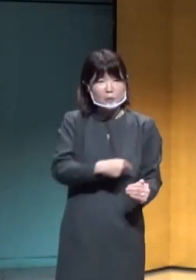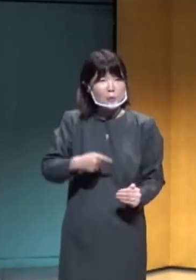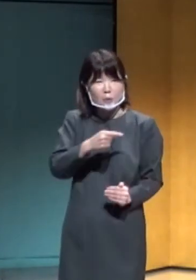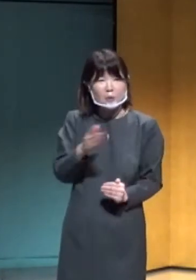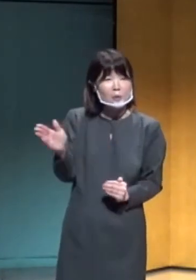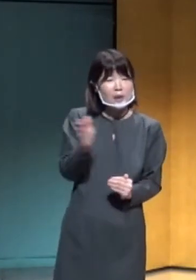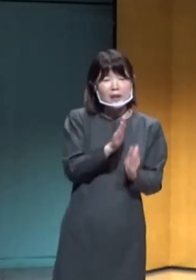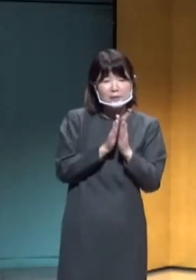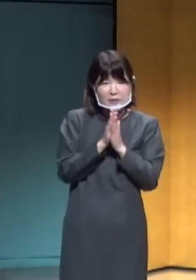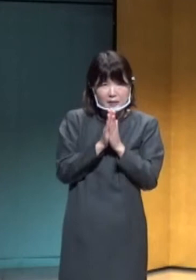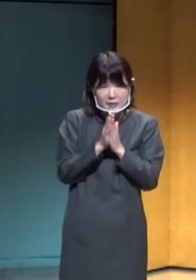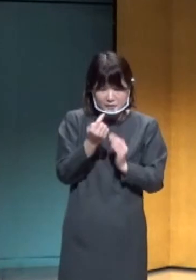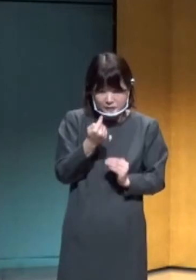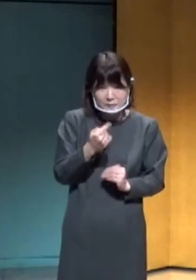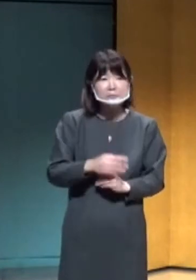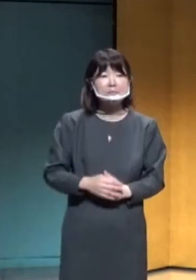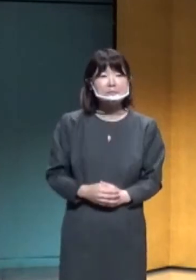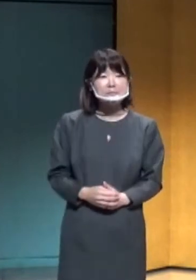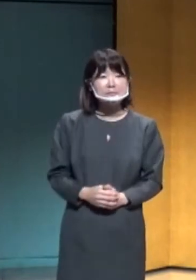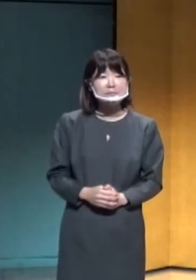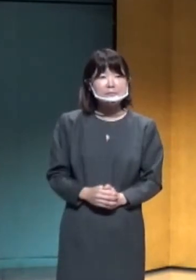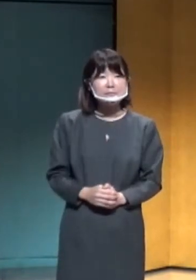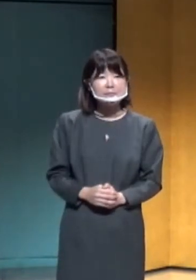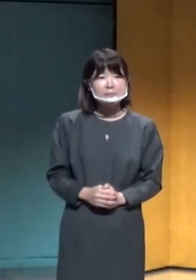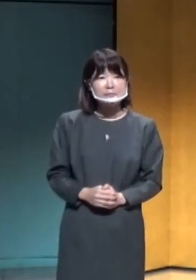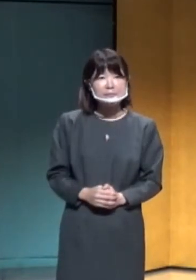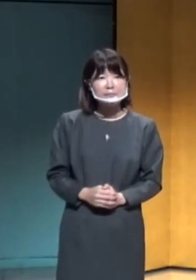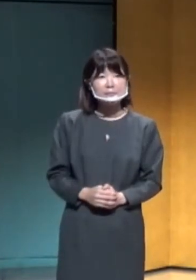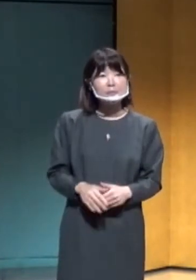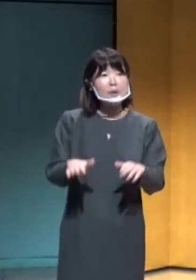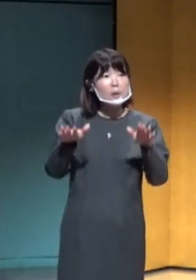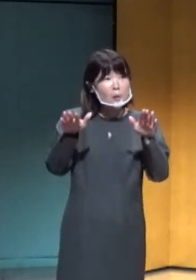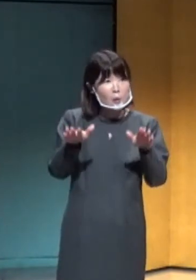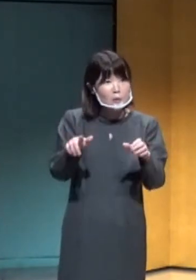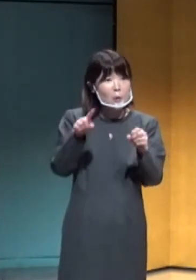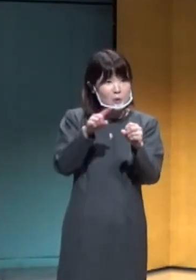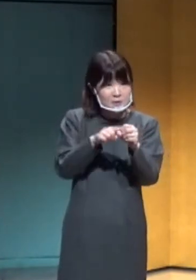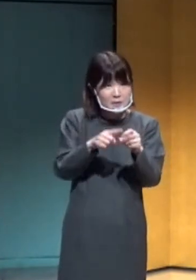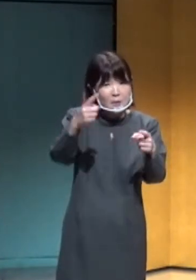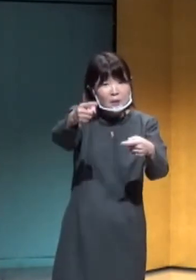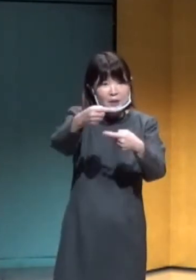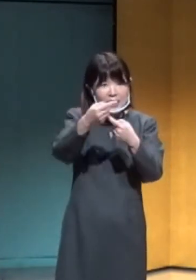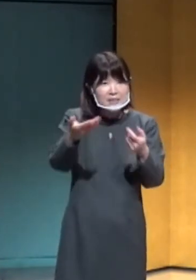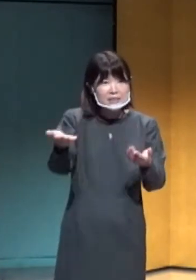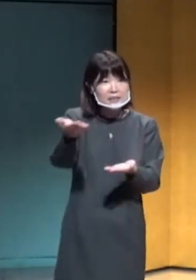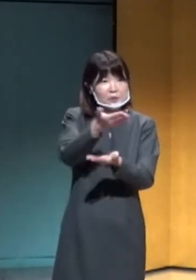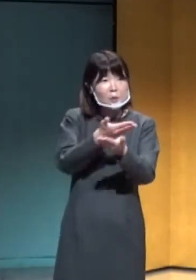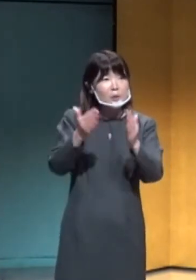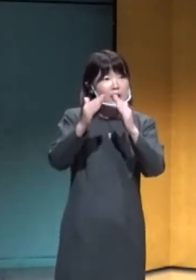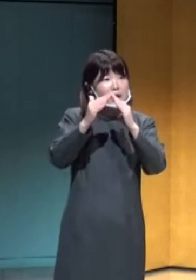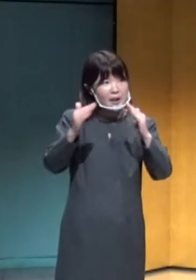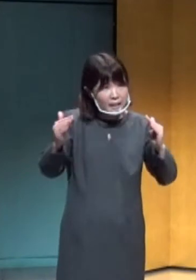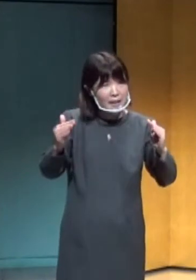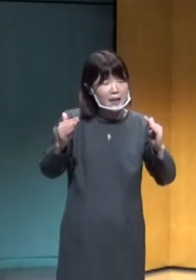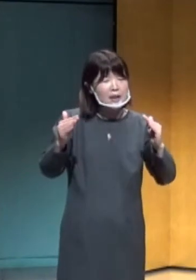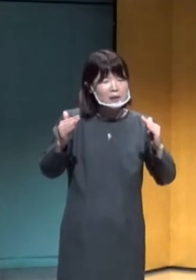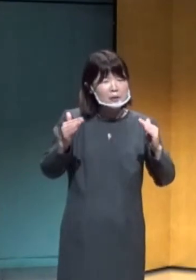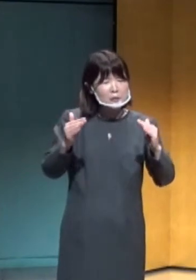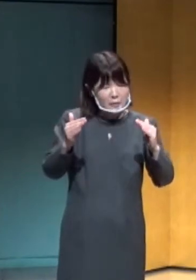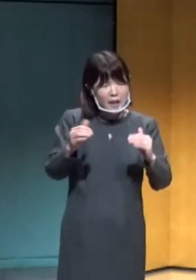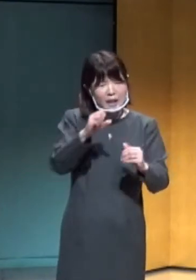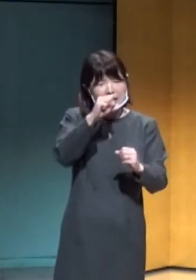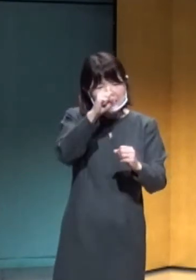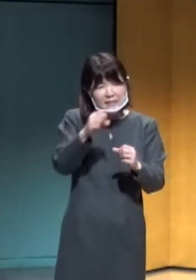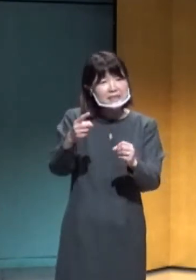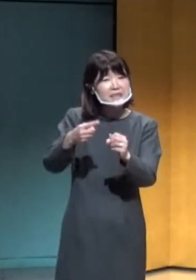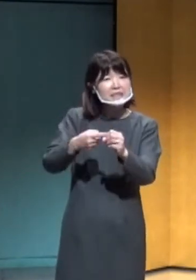でございます。そういう意味で今年の合宿交換会は非常に、節目にあたる